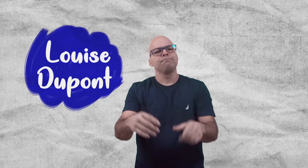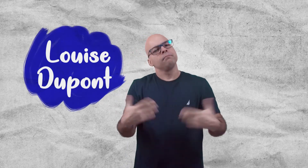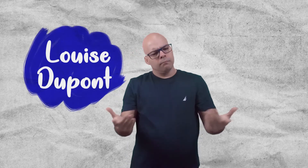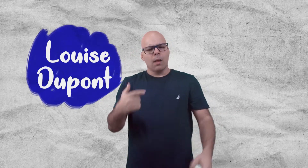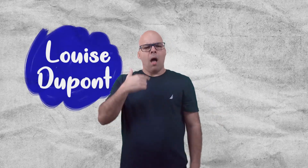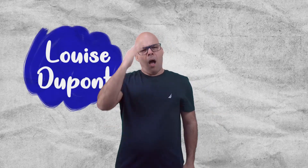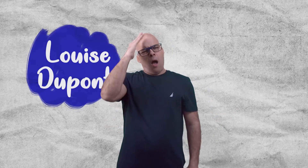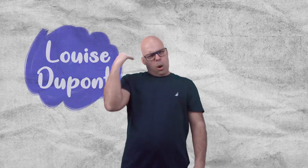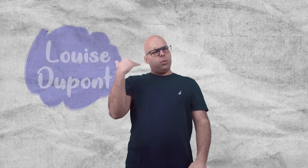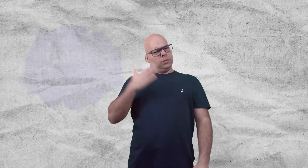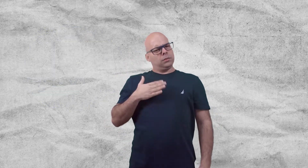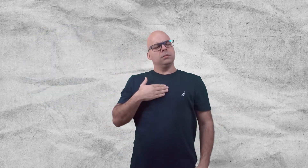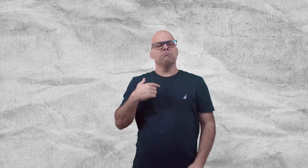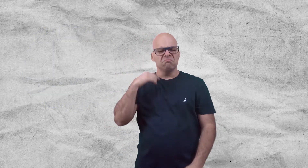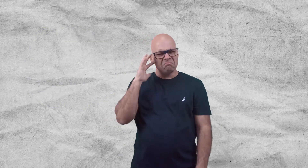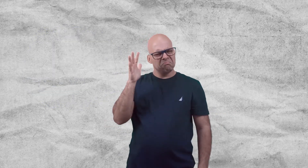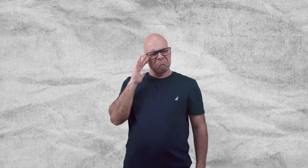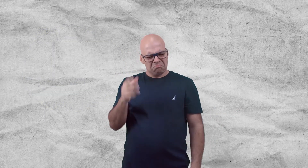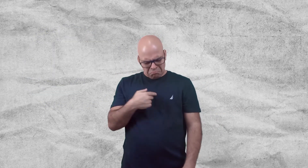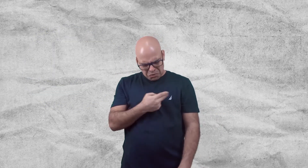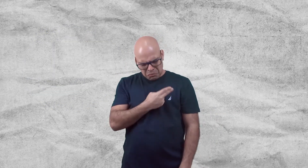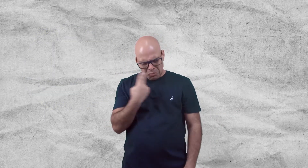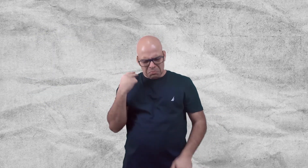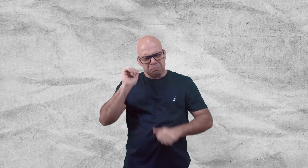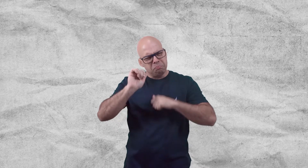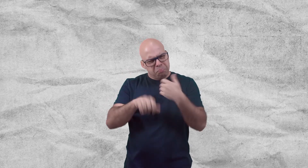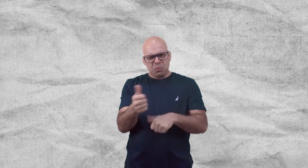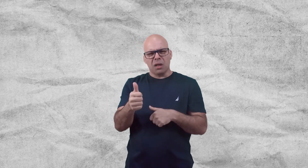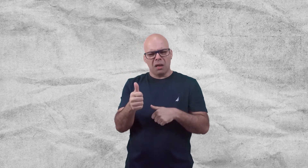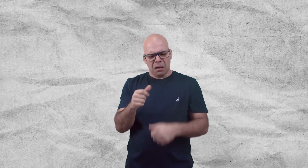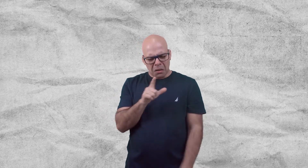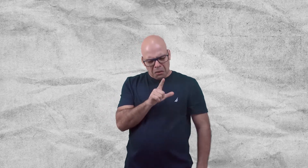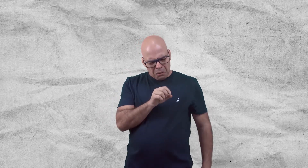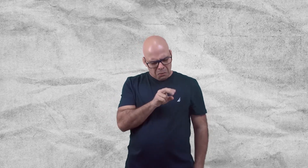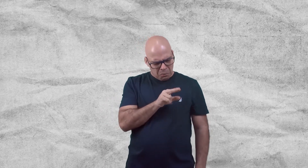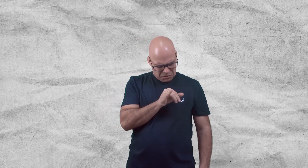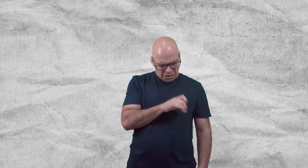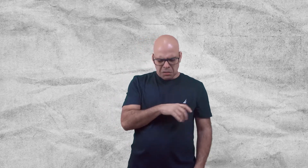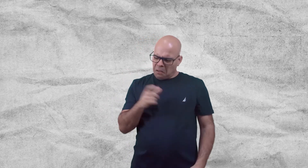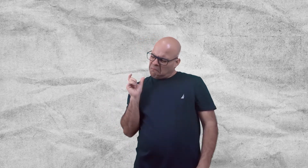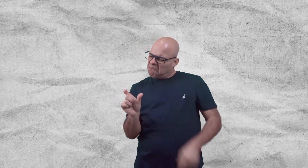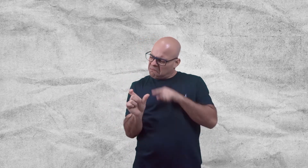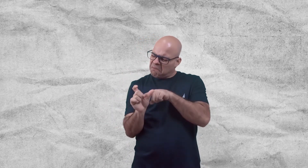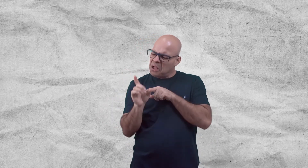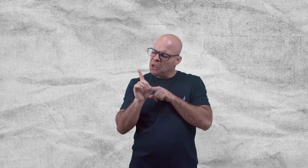Mas ela ficava pensando: meu nome mudou, agora sou Louise